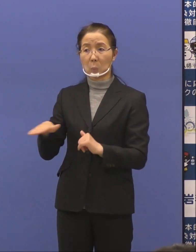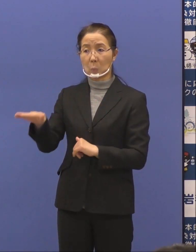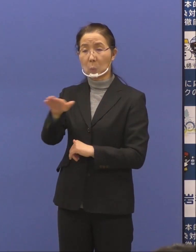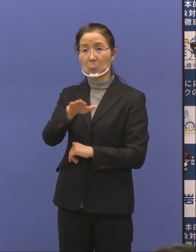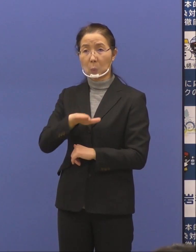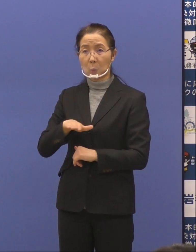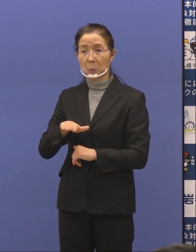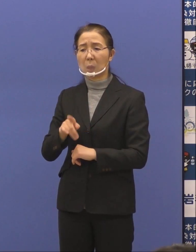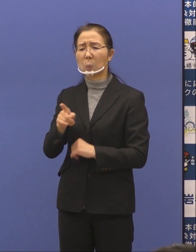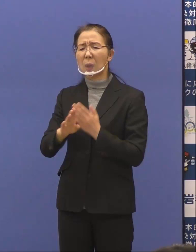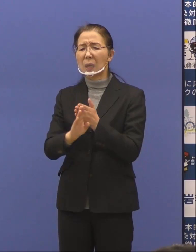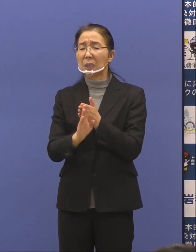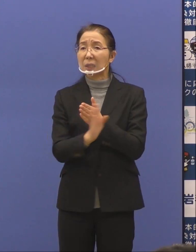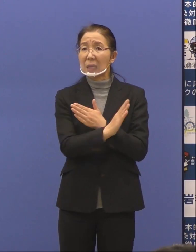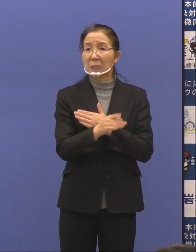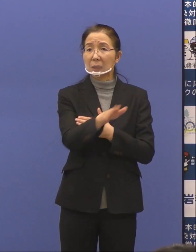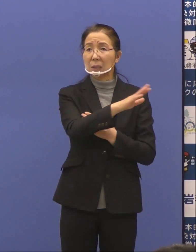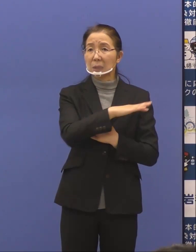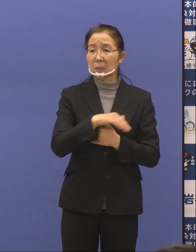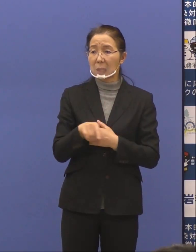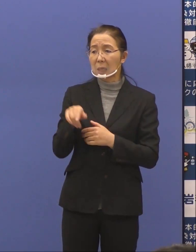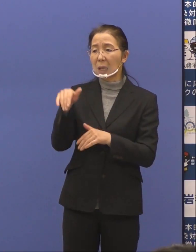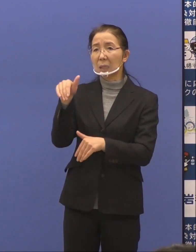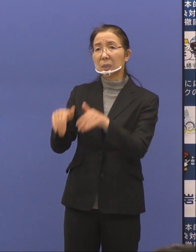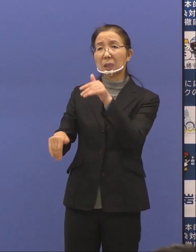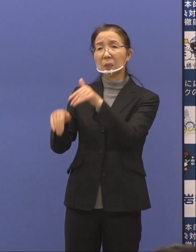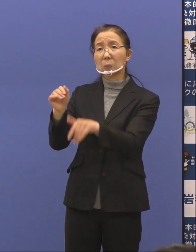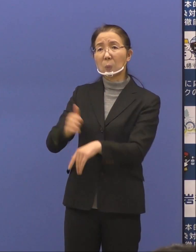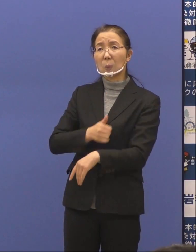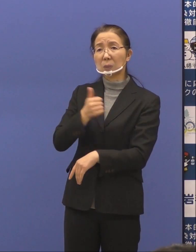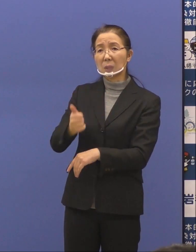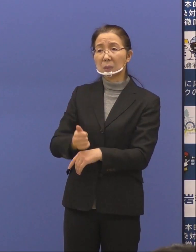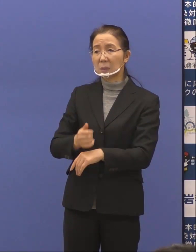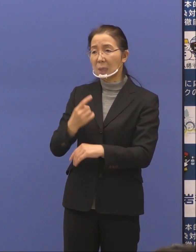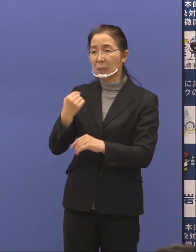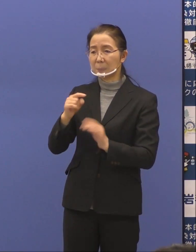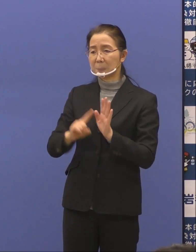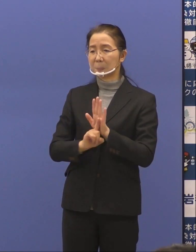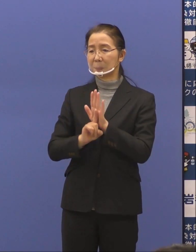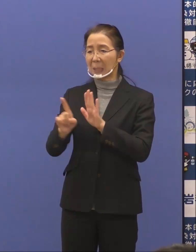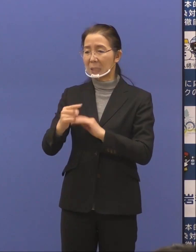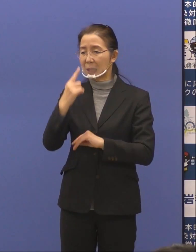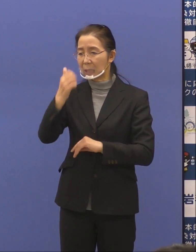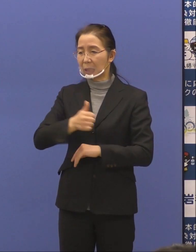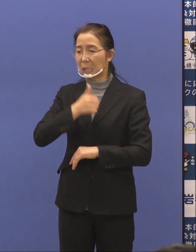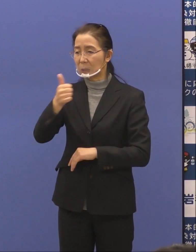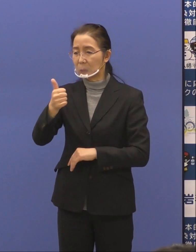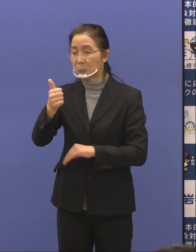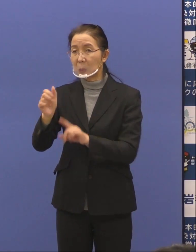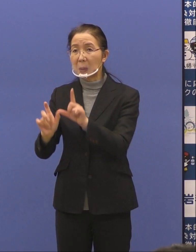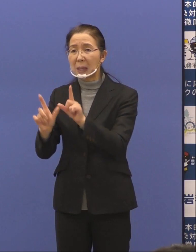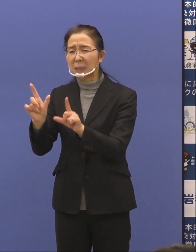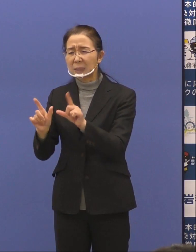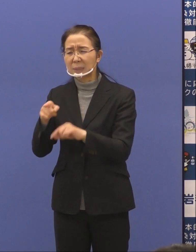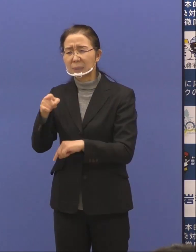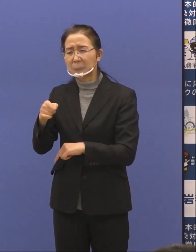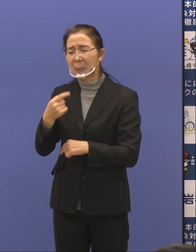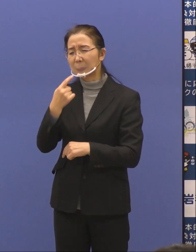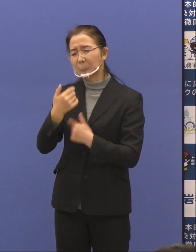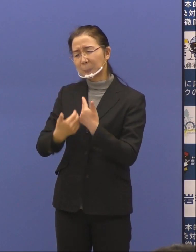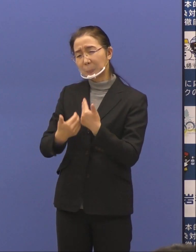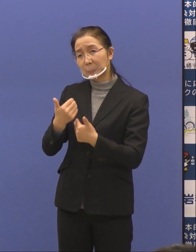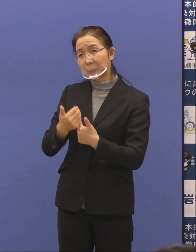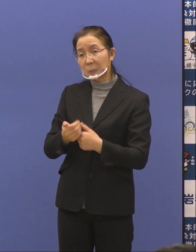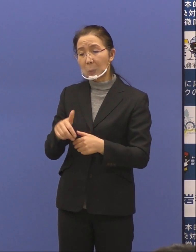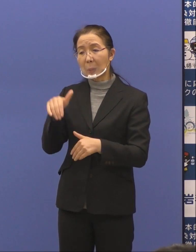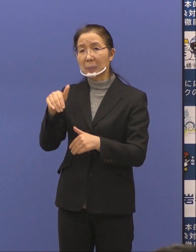人がこう選挙の中でこう目立っていくような形にしたくないっていう選挙対策本